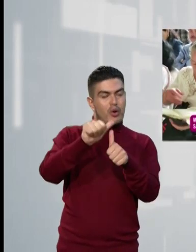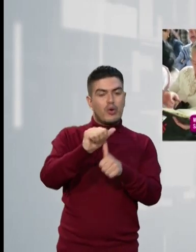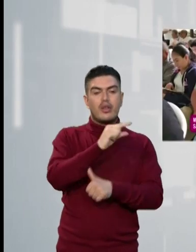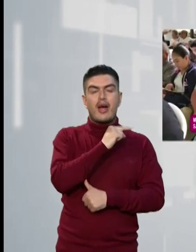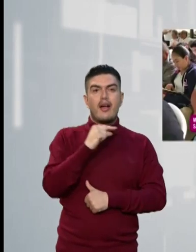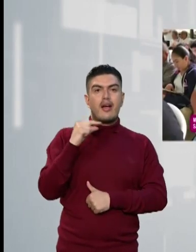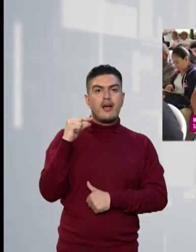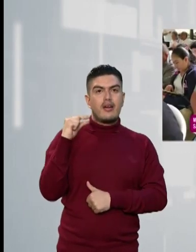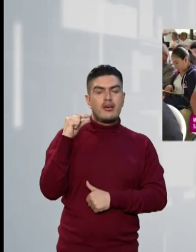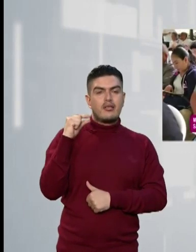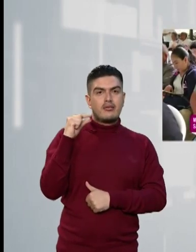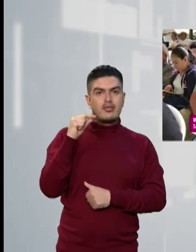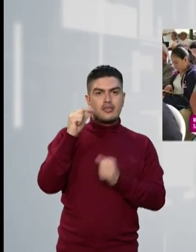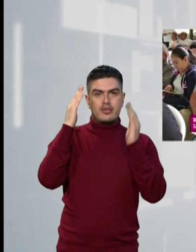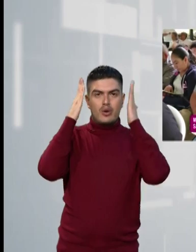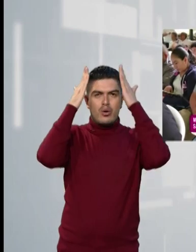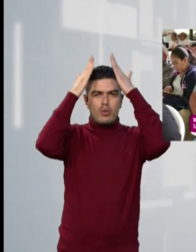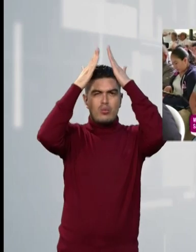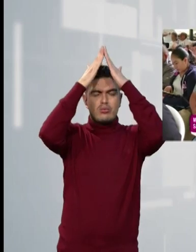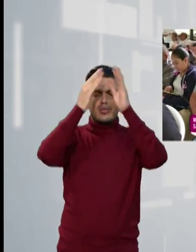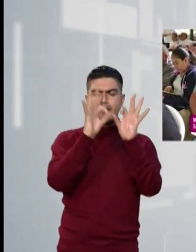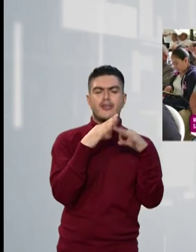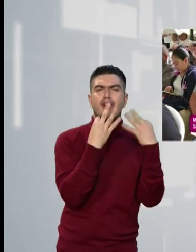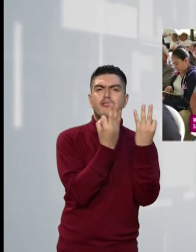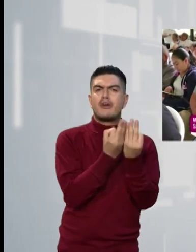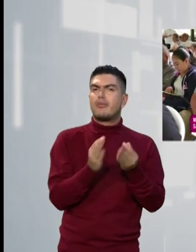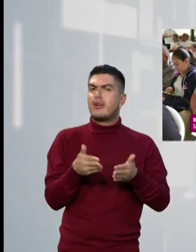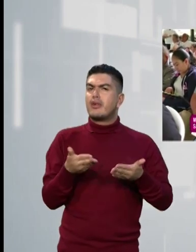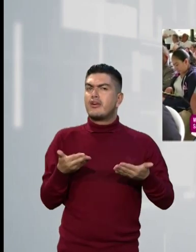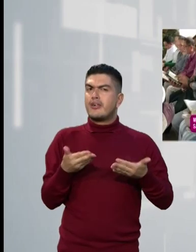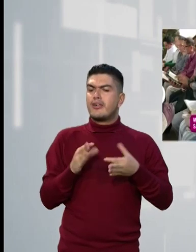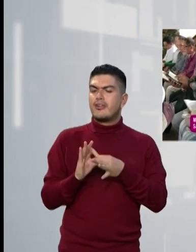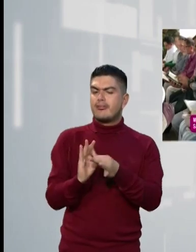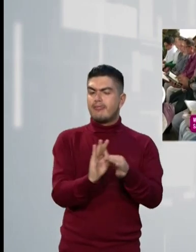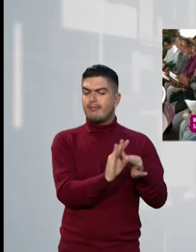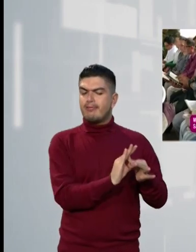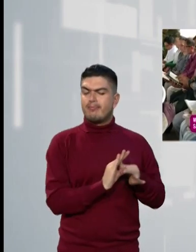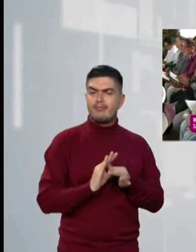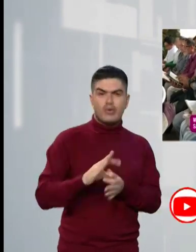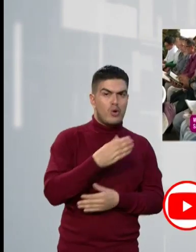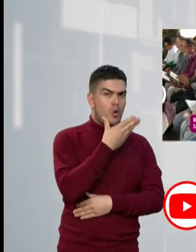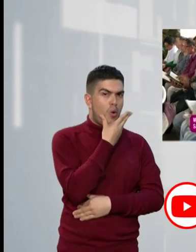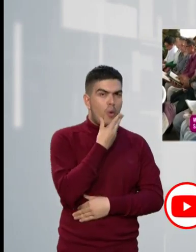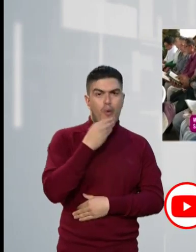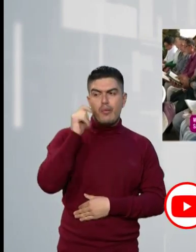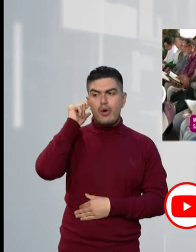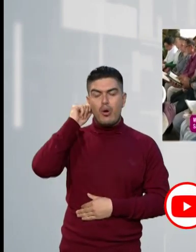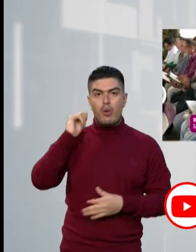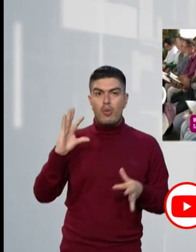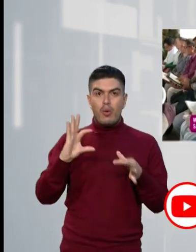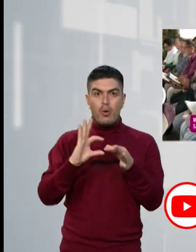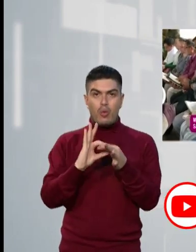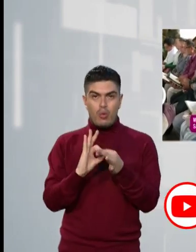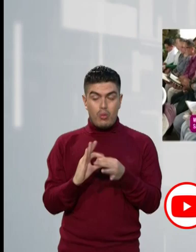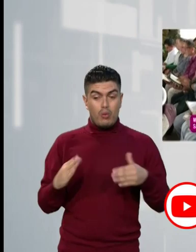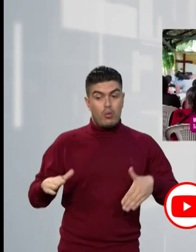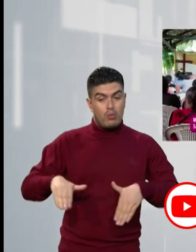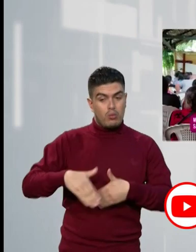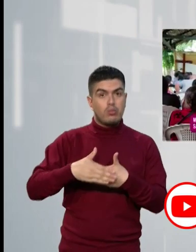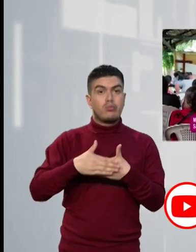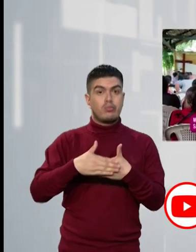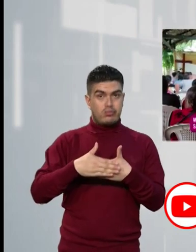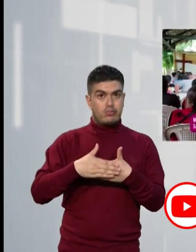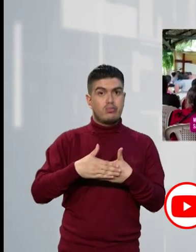Francisco al decir que la familia se funda sobre la unión conyugal entre un hombre y una mujer y que todo verdadero matrimonio